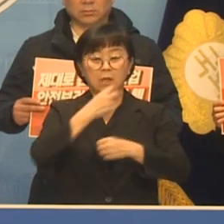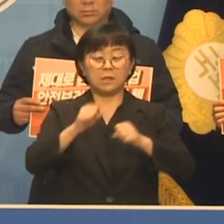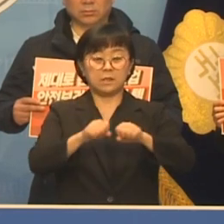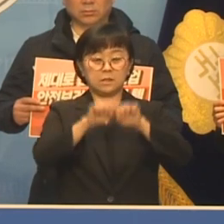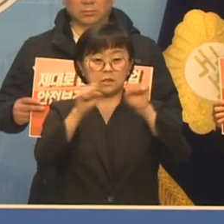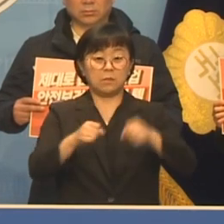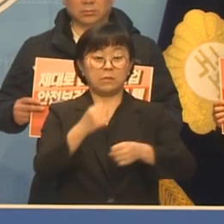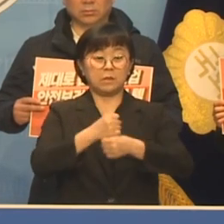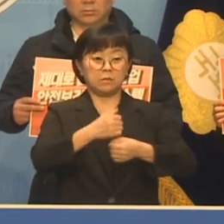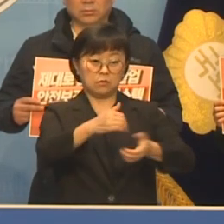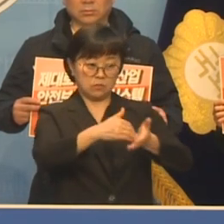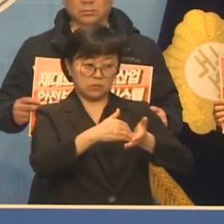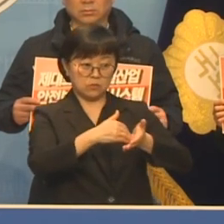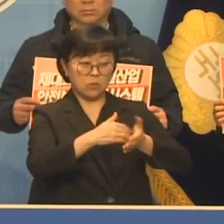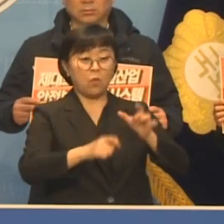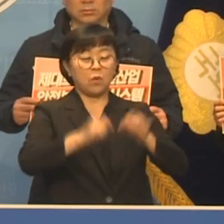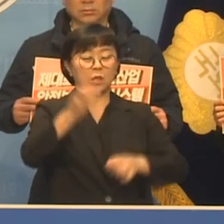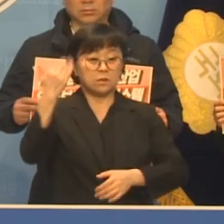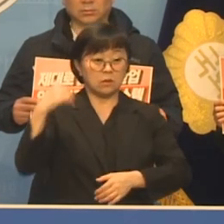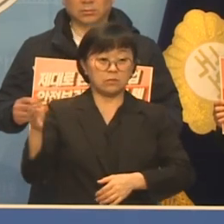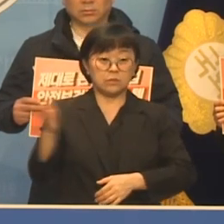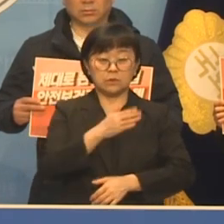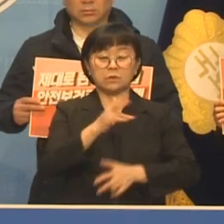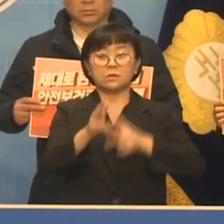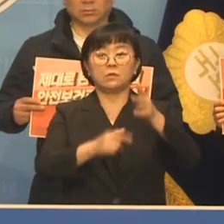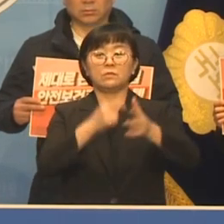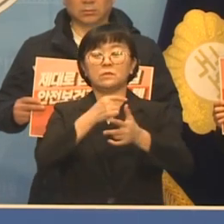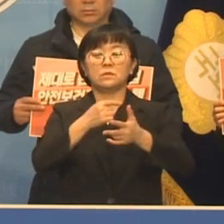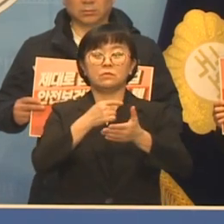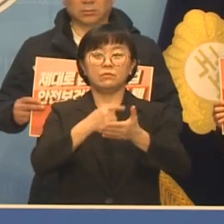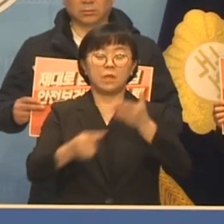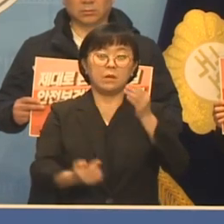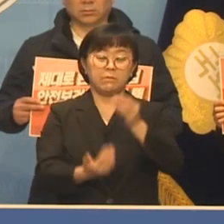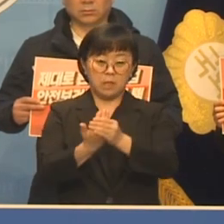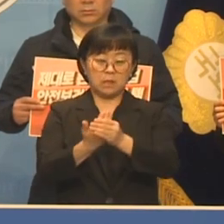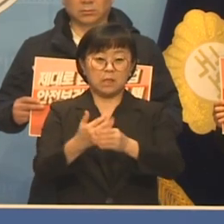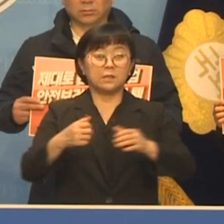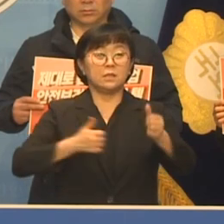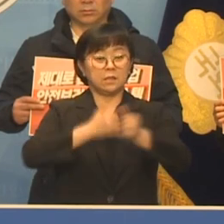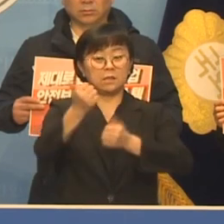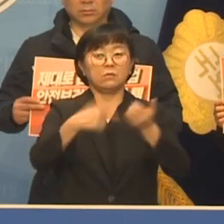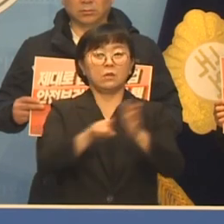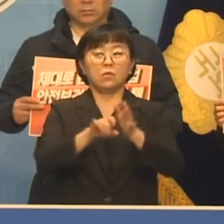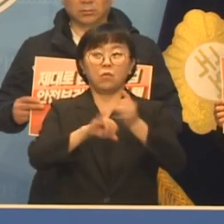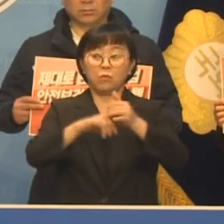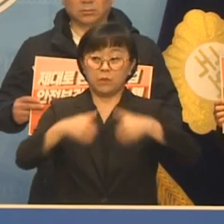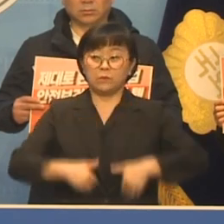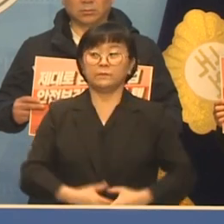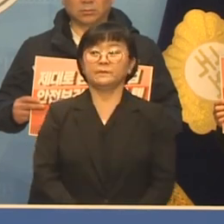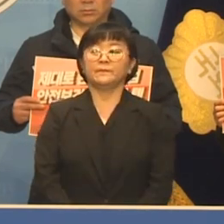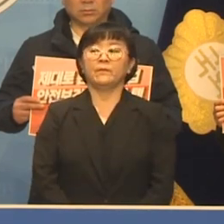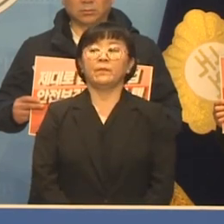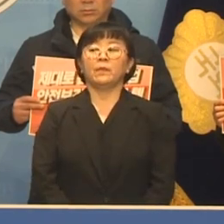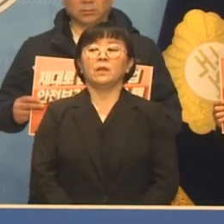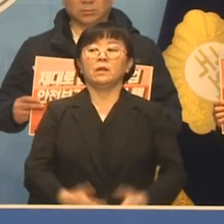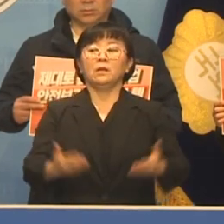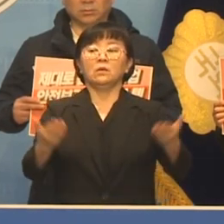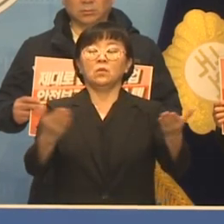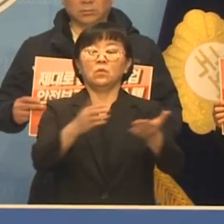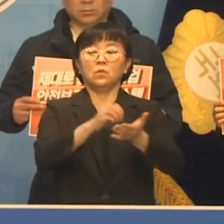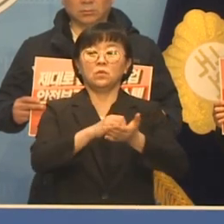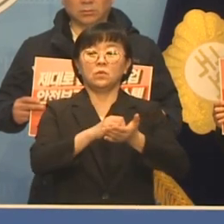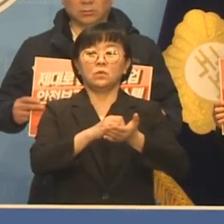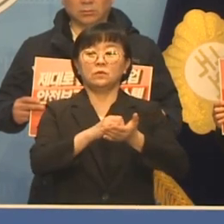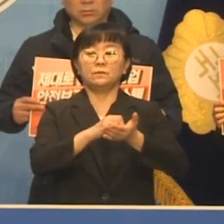오래된 요구이자 그리고 이 산업재해와의 전쟁에서 승리하기 위한 필수적인 사항입니다. 노조,